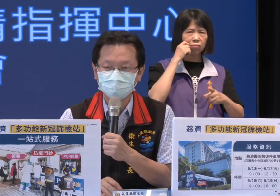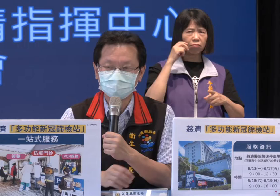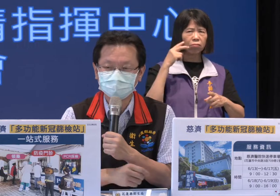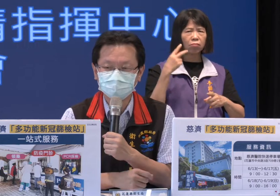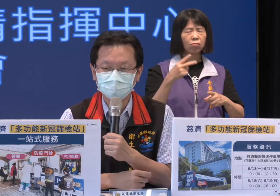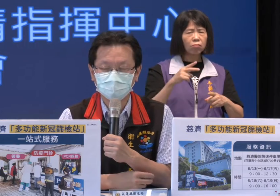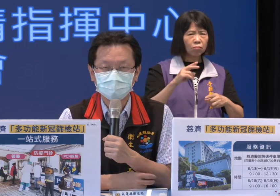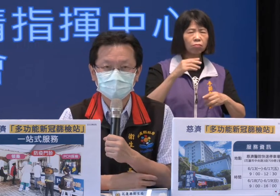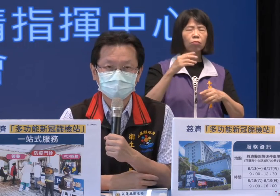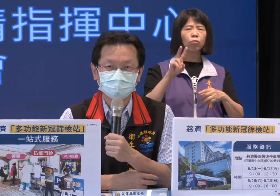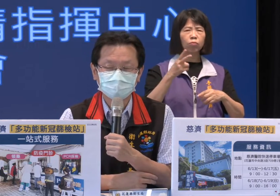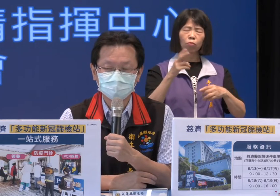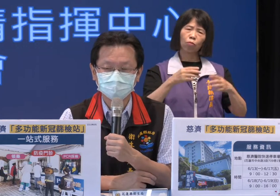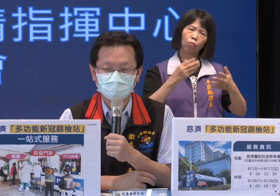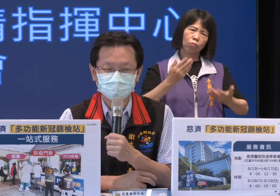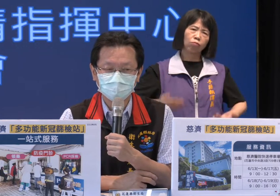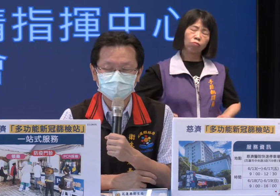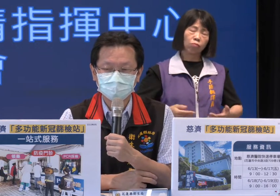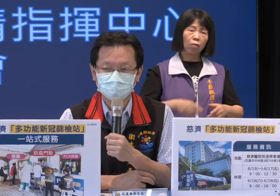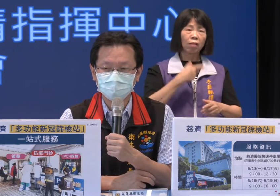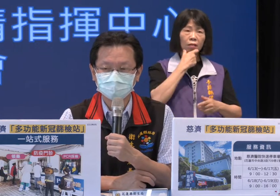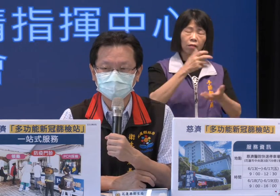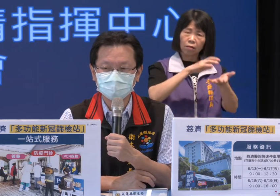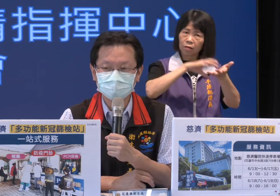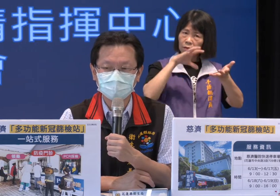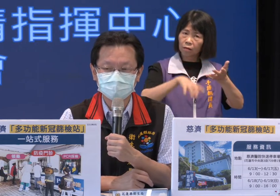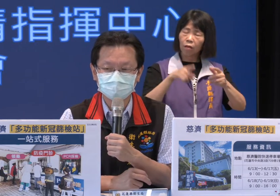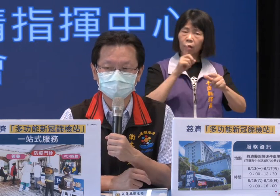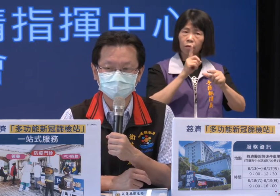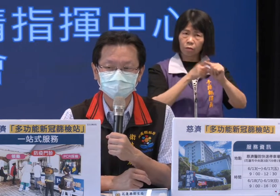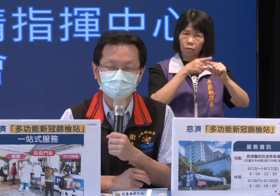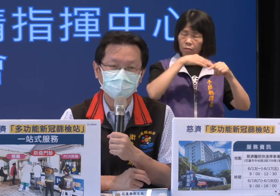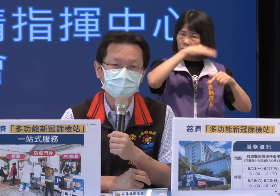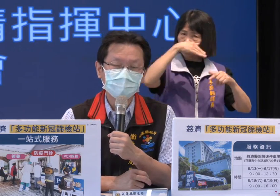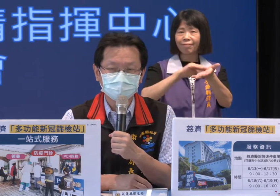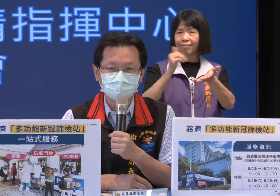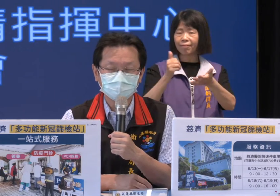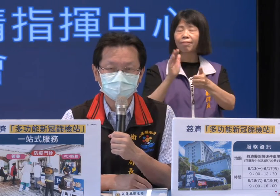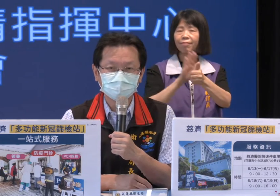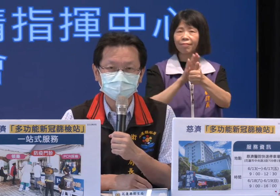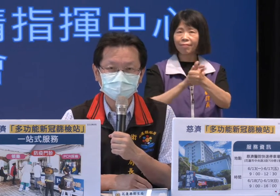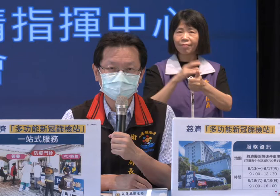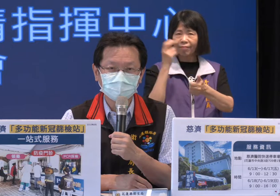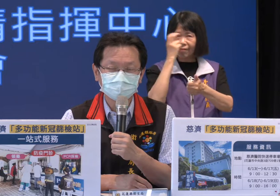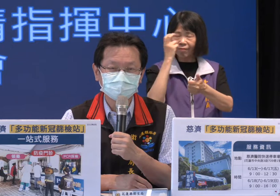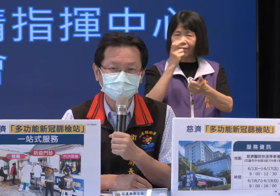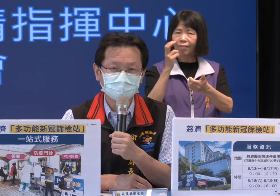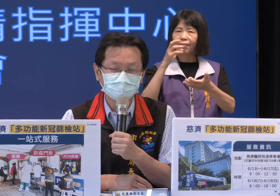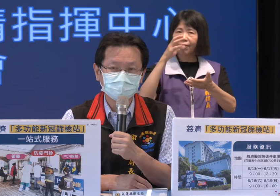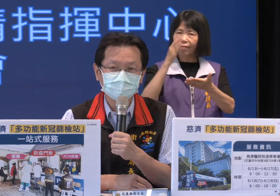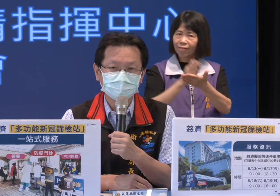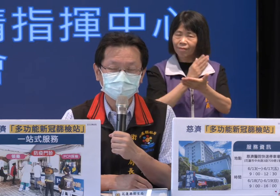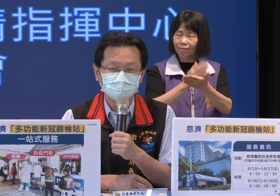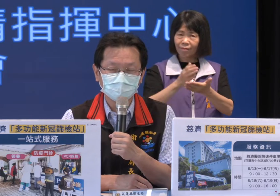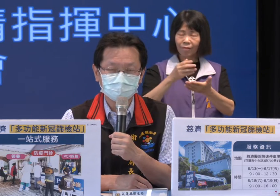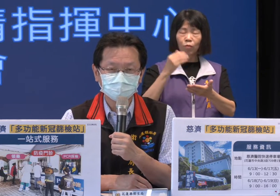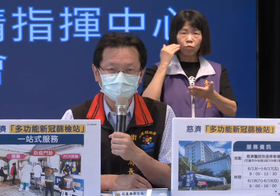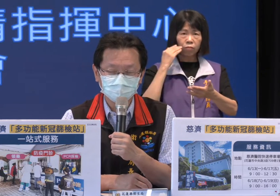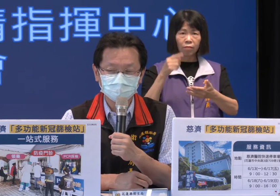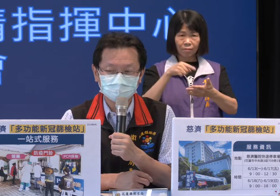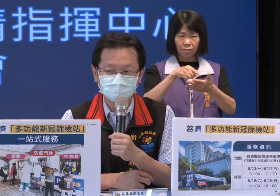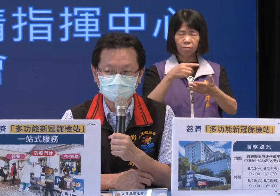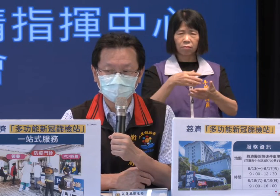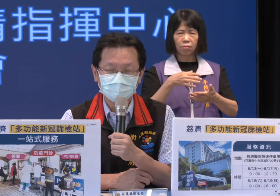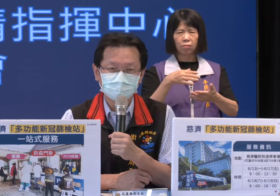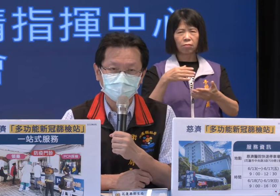可以到我们慈溪医院中山路旁边那边有个一站式的服务哈。确诊如果说当你的诊断有